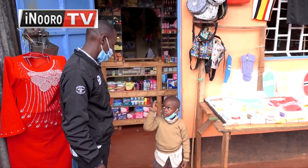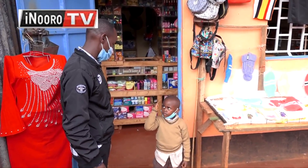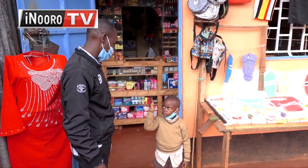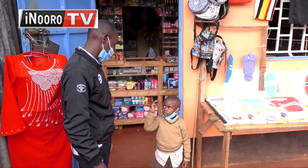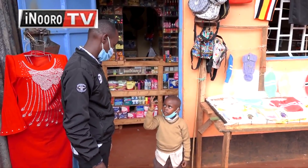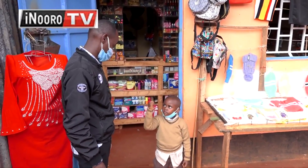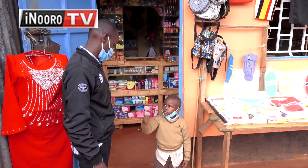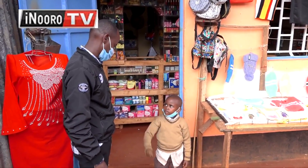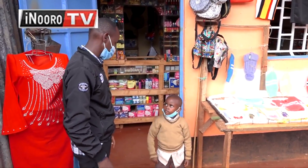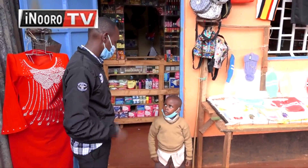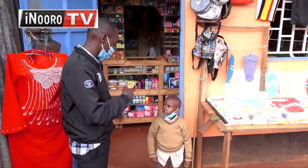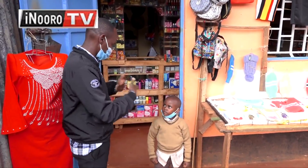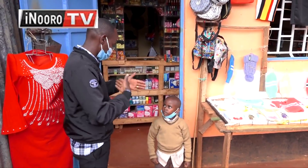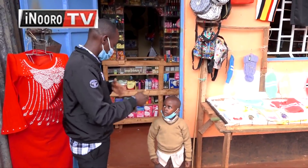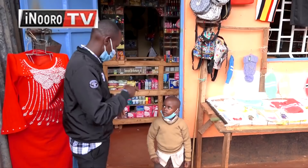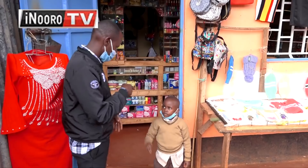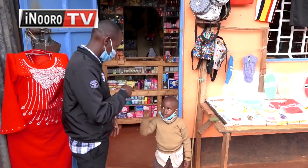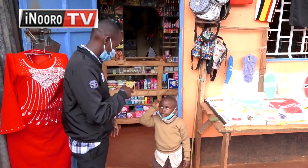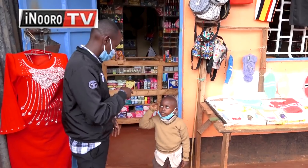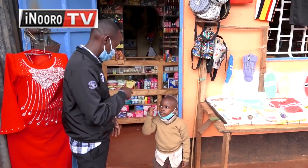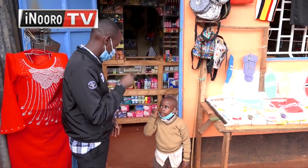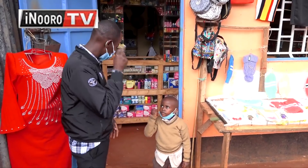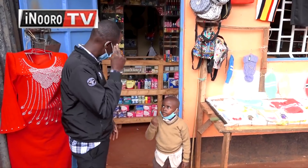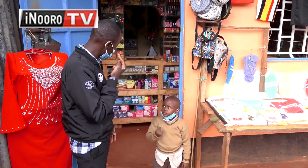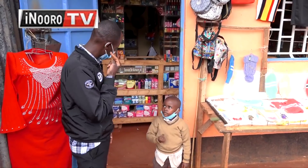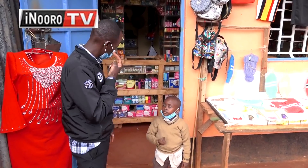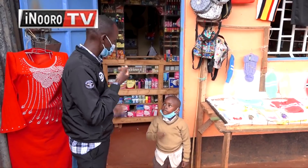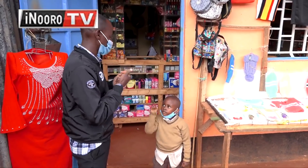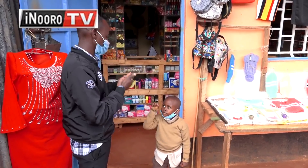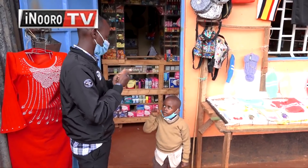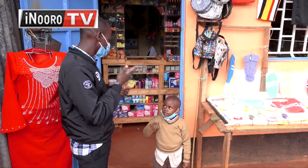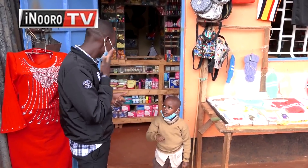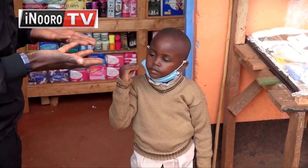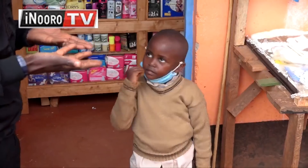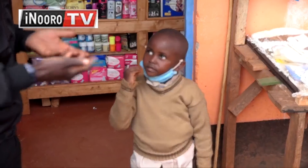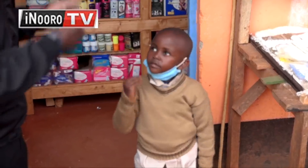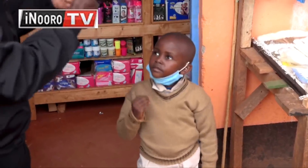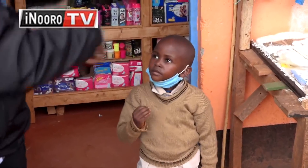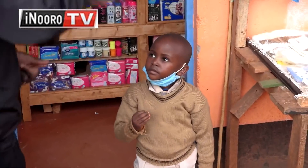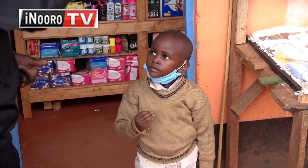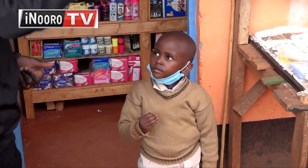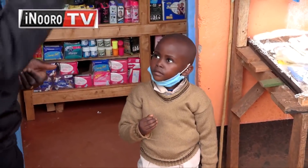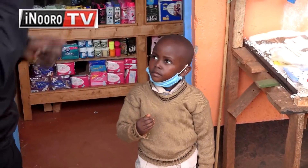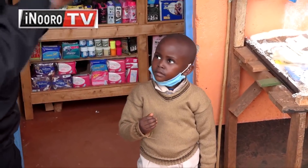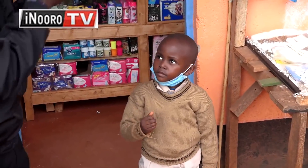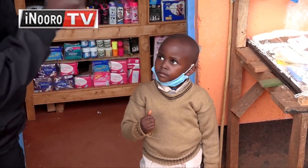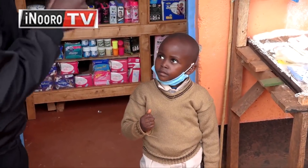na riu guthii agikuraga ngithii introduce sign language na njira huthu, kiugo kimwe.